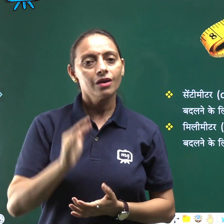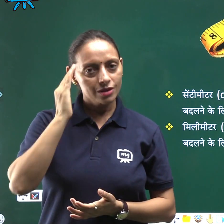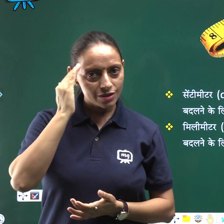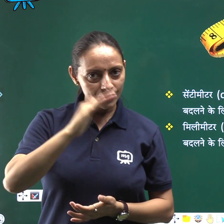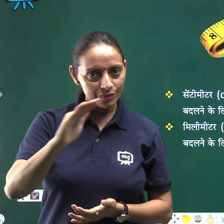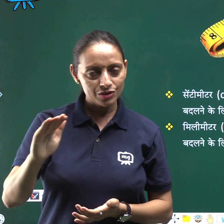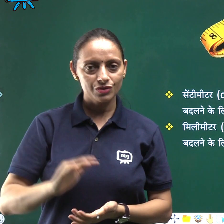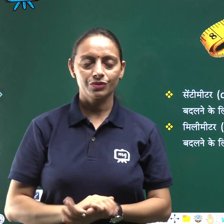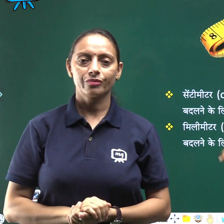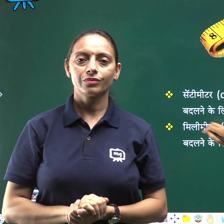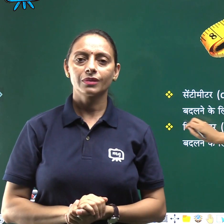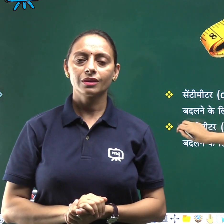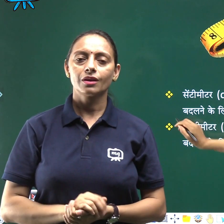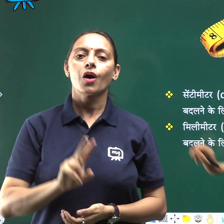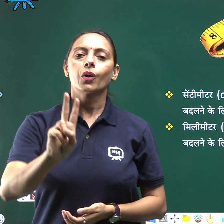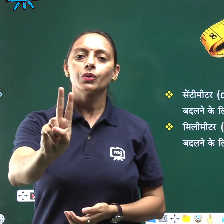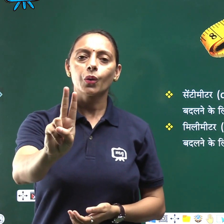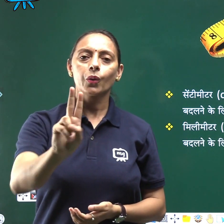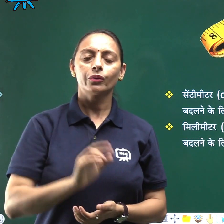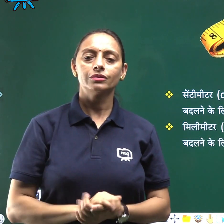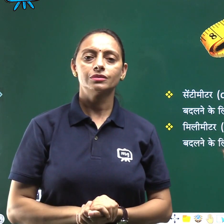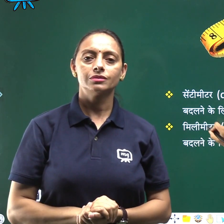समझ रहे हो बच्चों? नंबर 2,